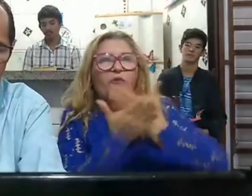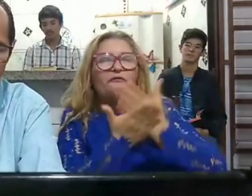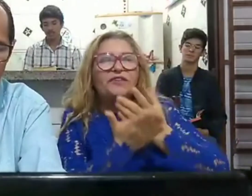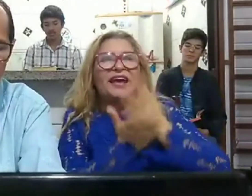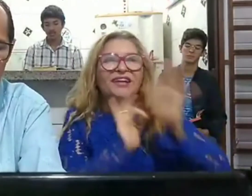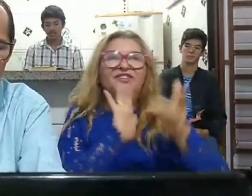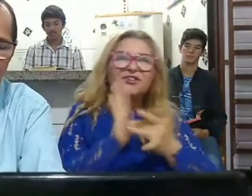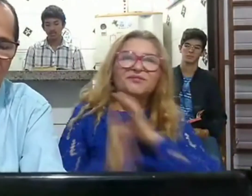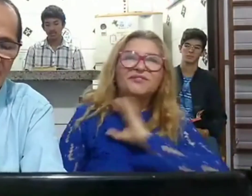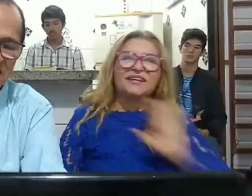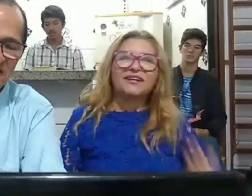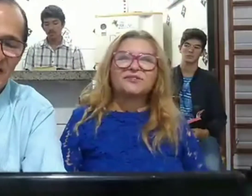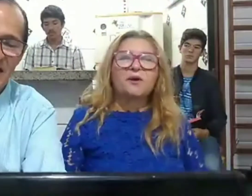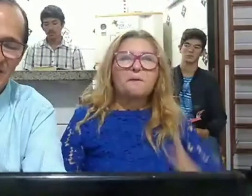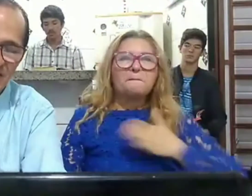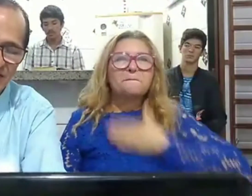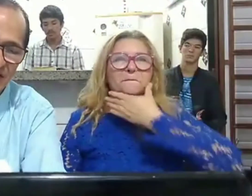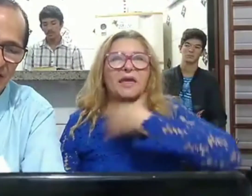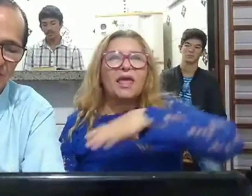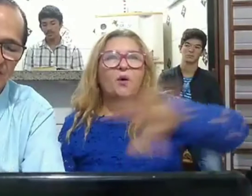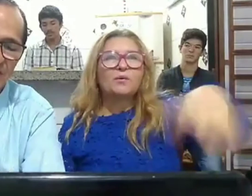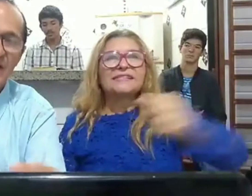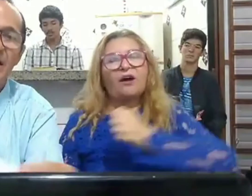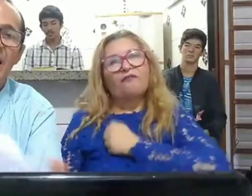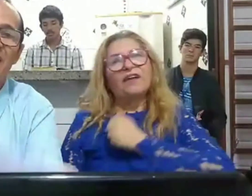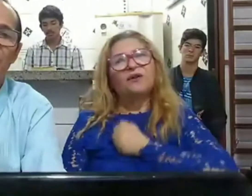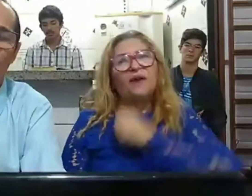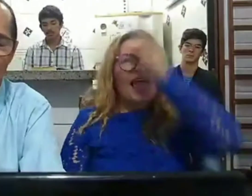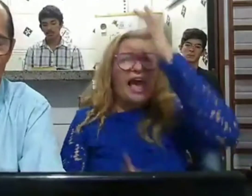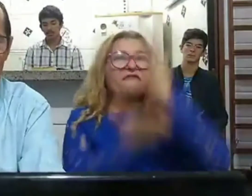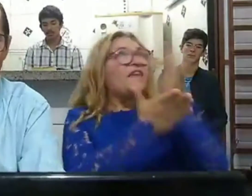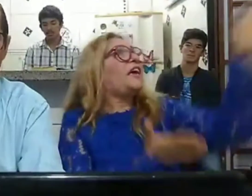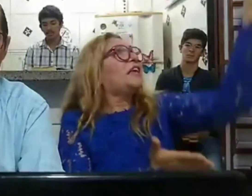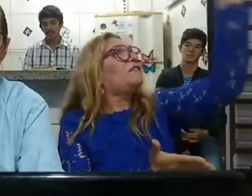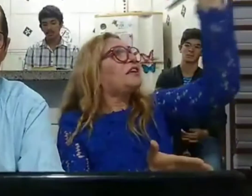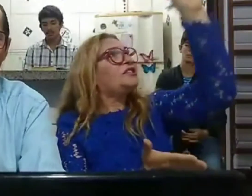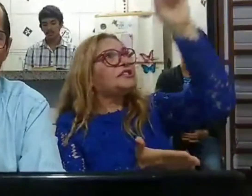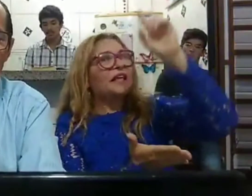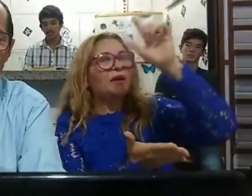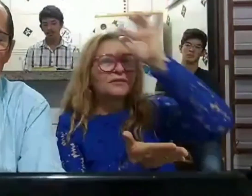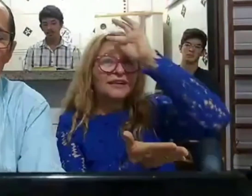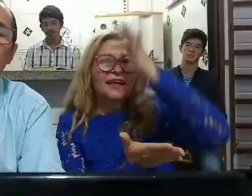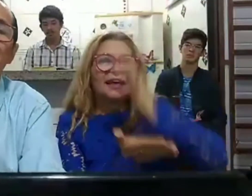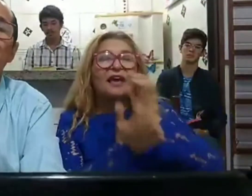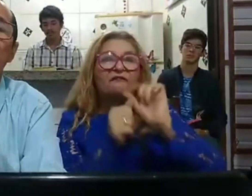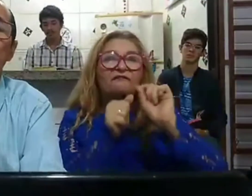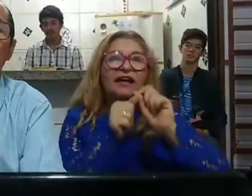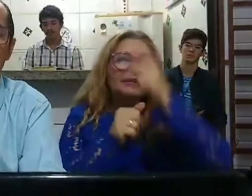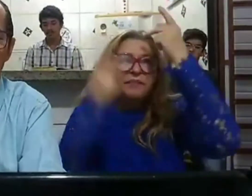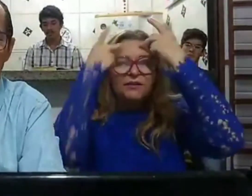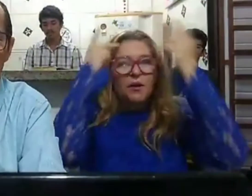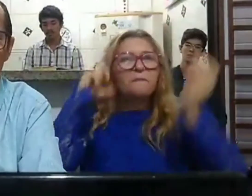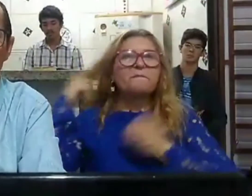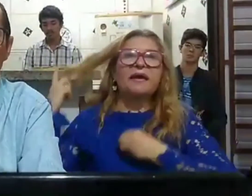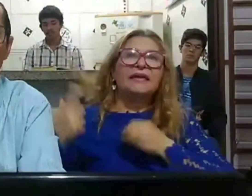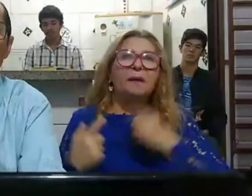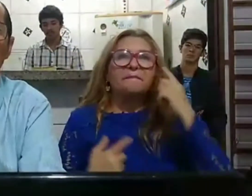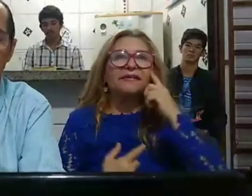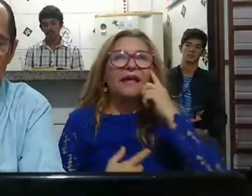Salvador. Essa fé que vem de Deus leva o pecador a confiar em Cristo como seu